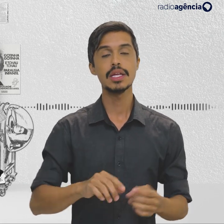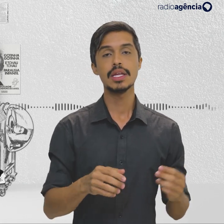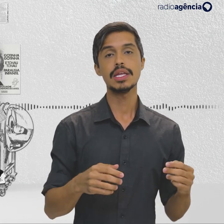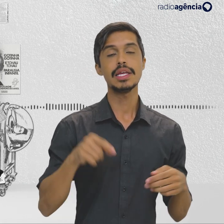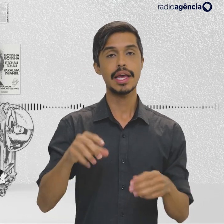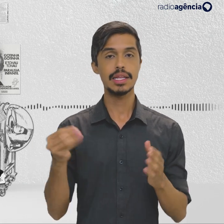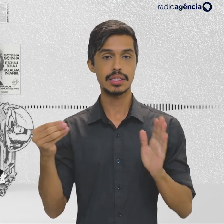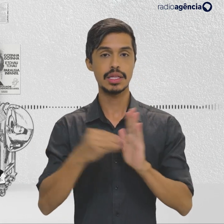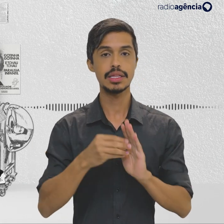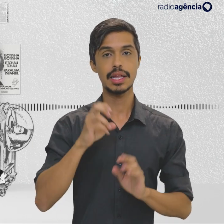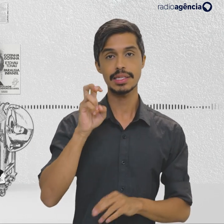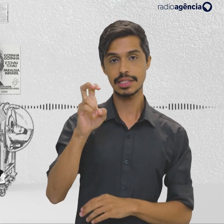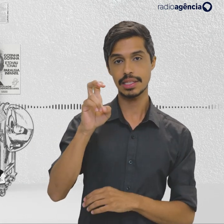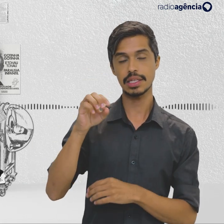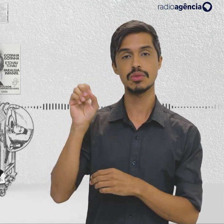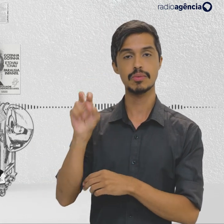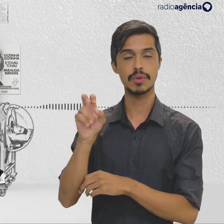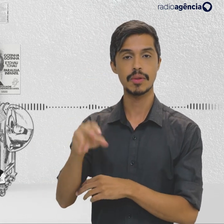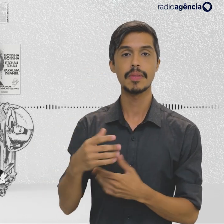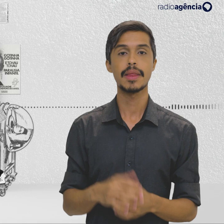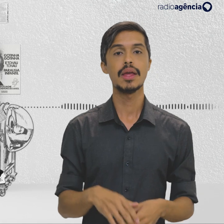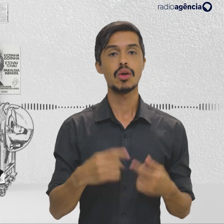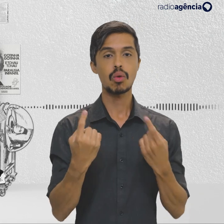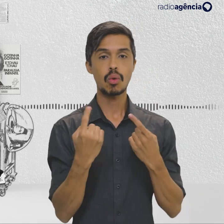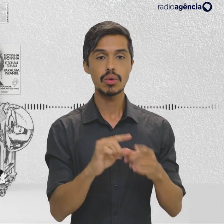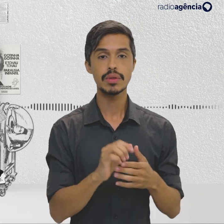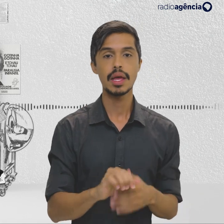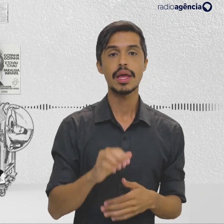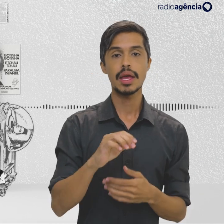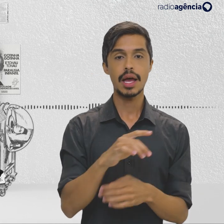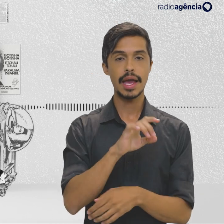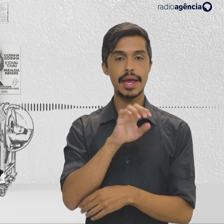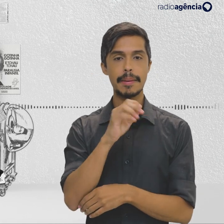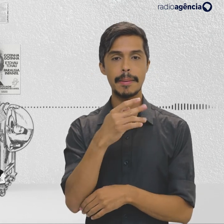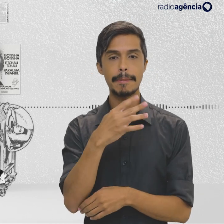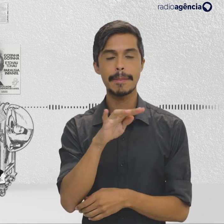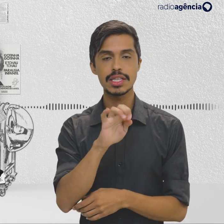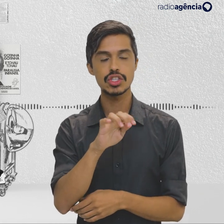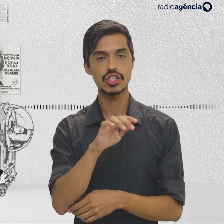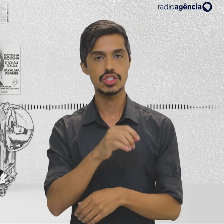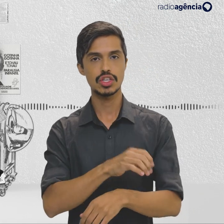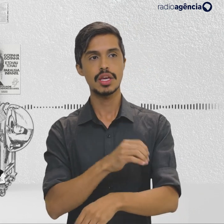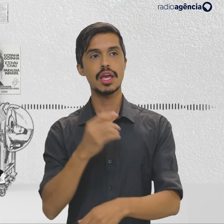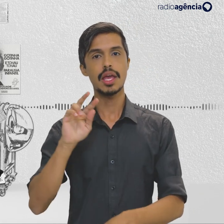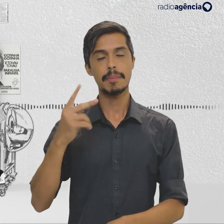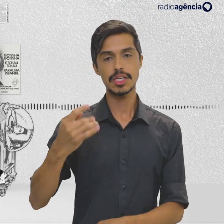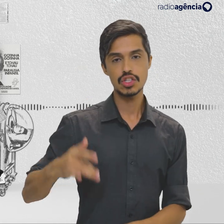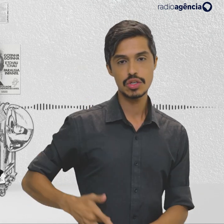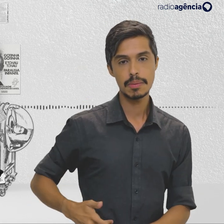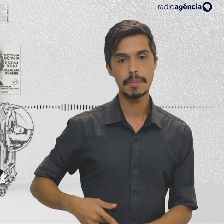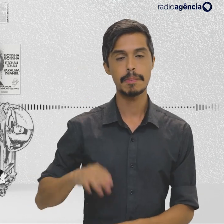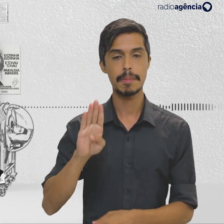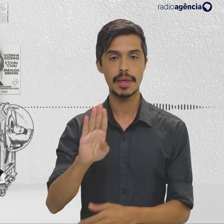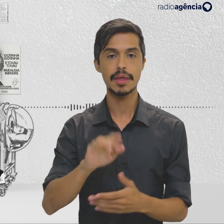valente que protege também contra a hepatite b e o A hemofil influenza B causador de um tipo de